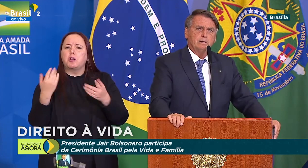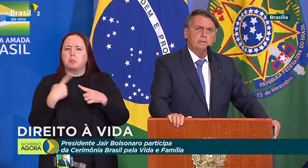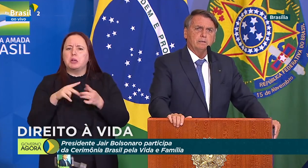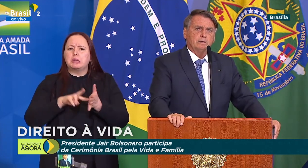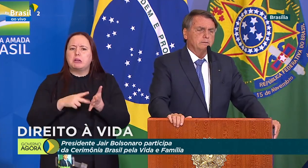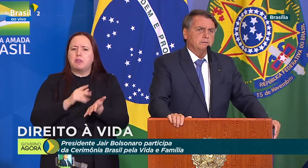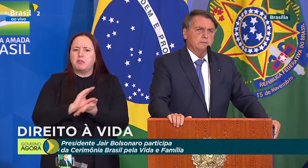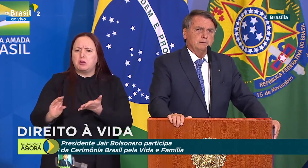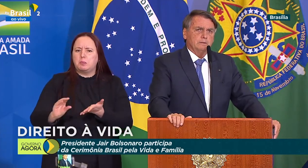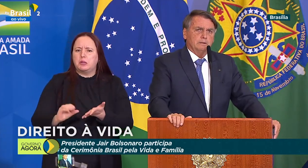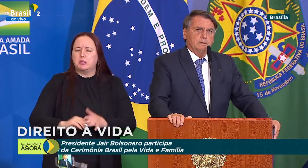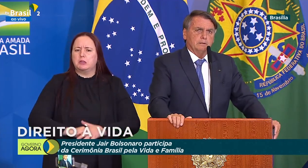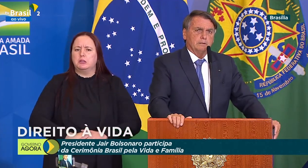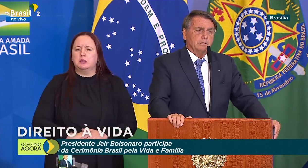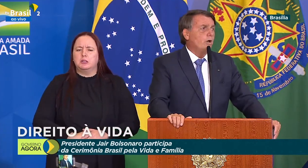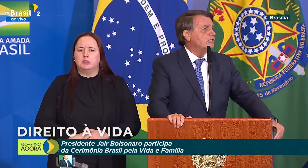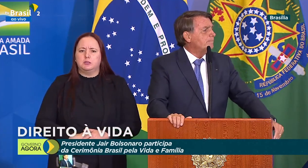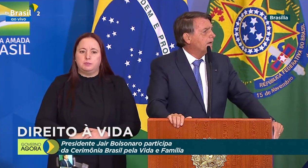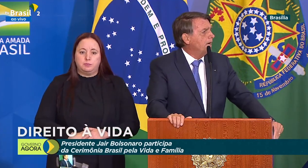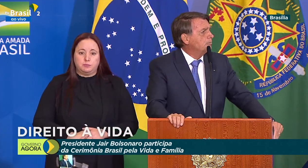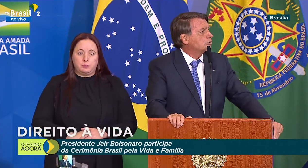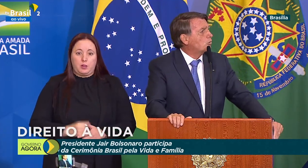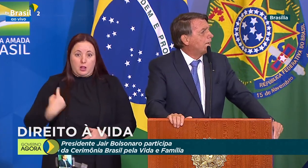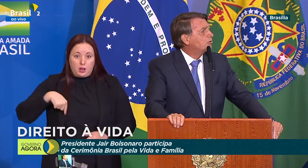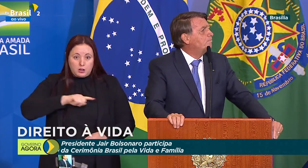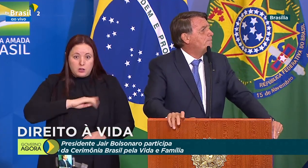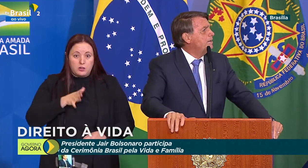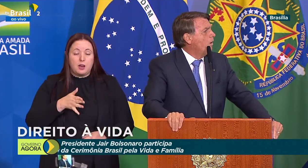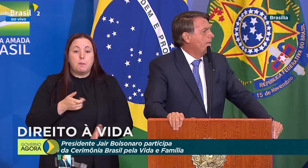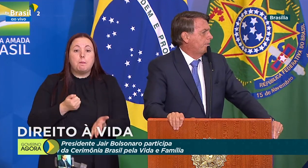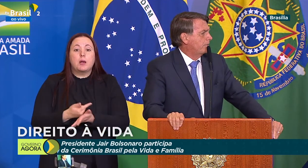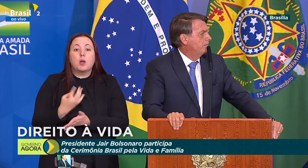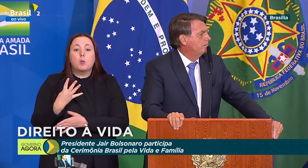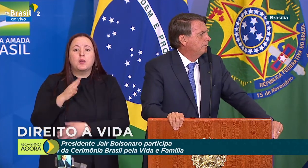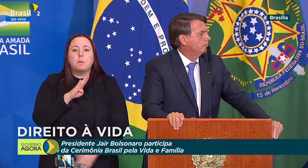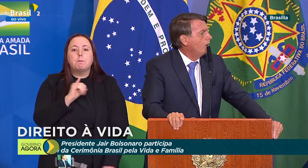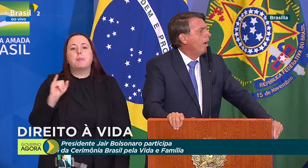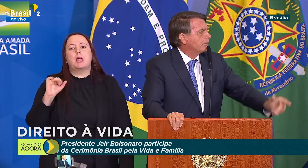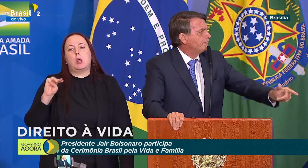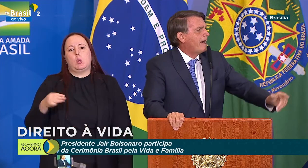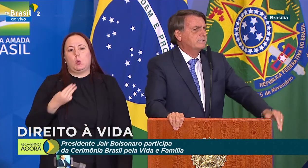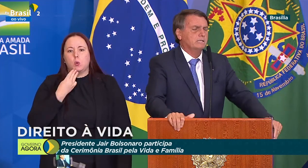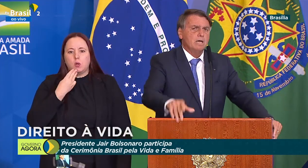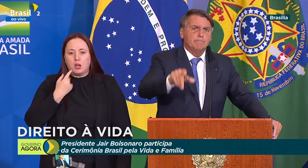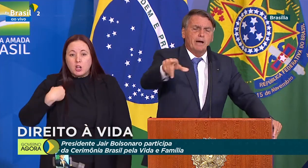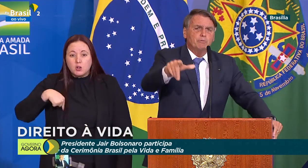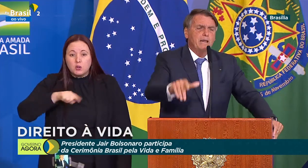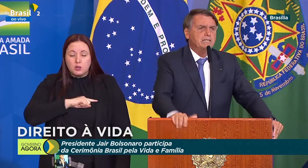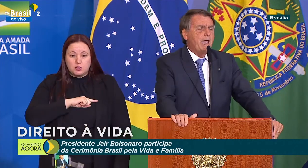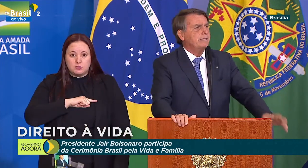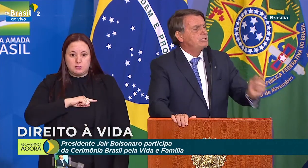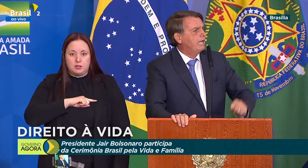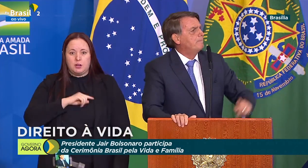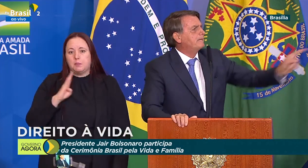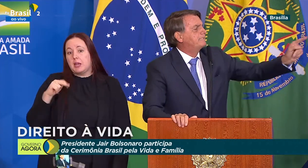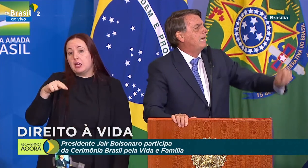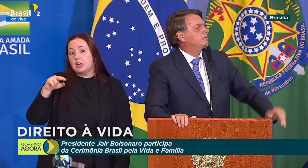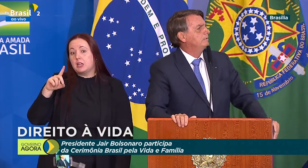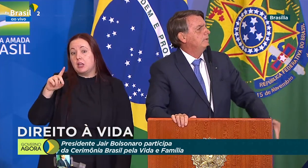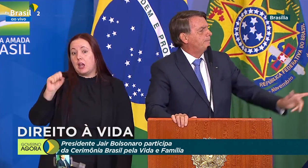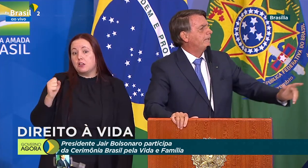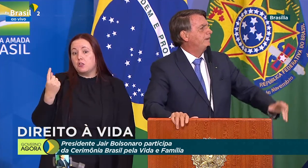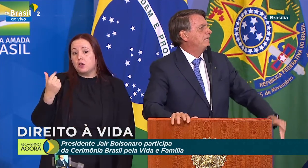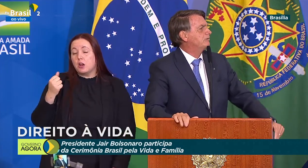investimento Nós já pagamos 4 bilhões nós o fácil para o BNDS